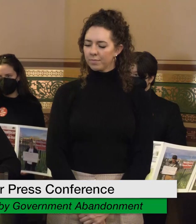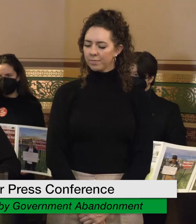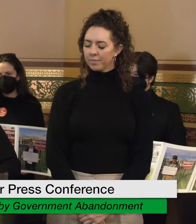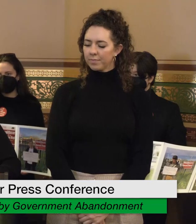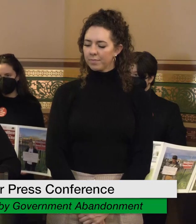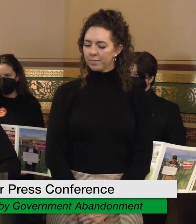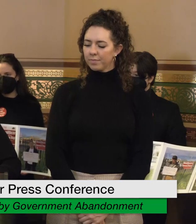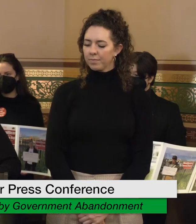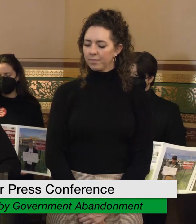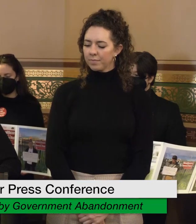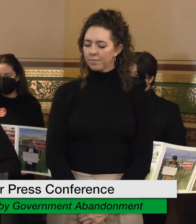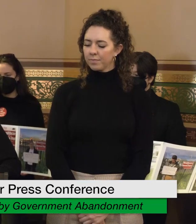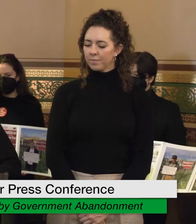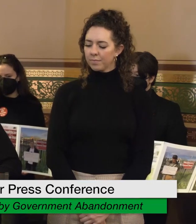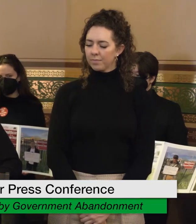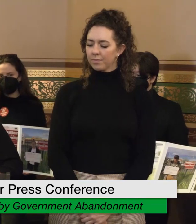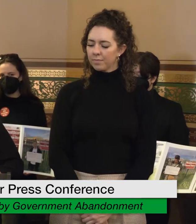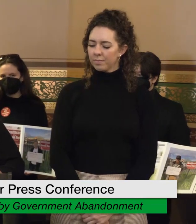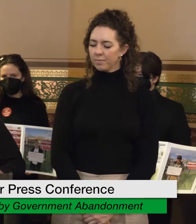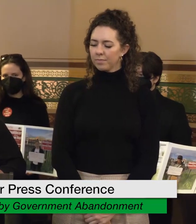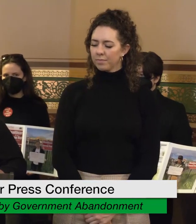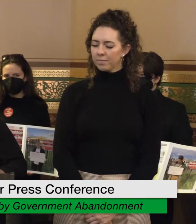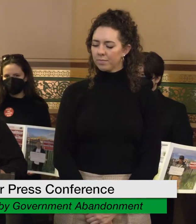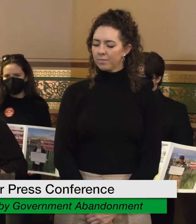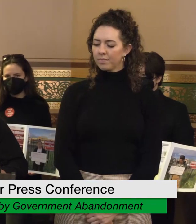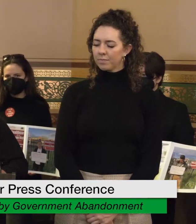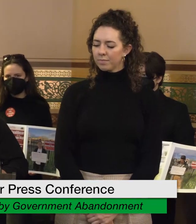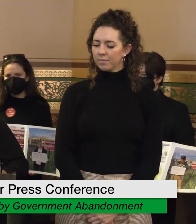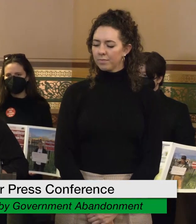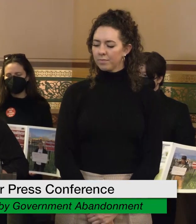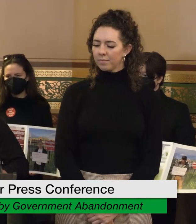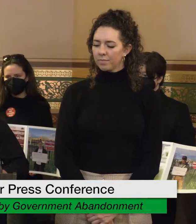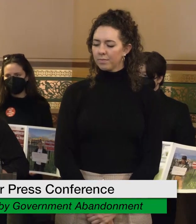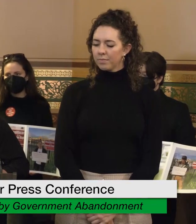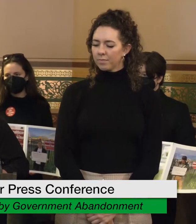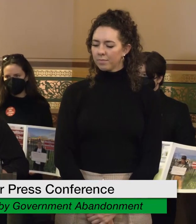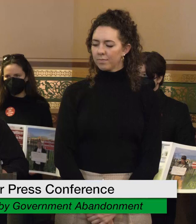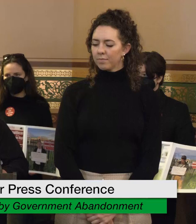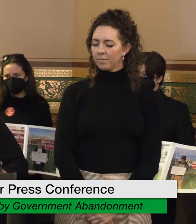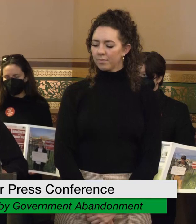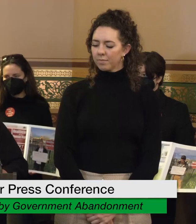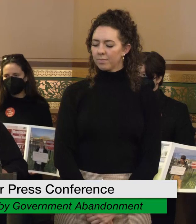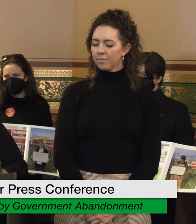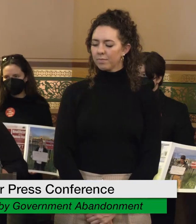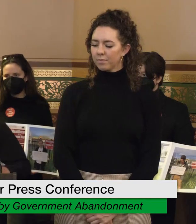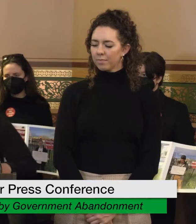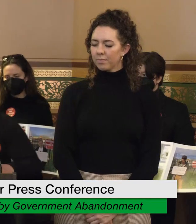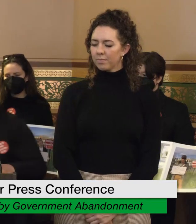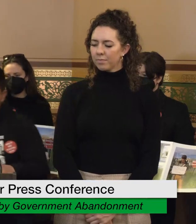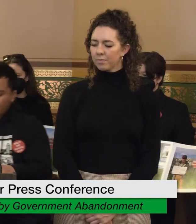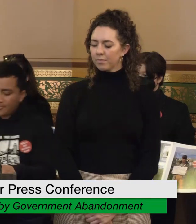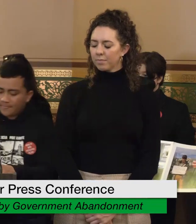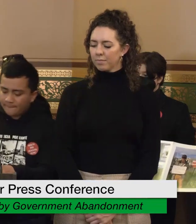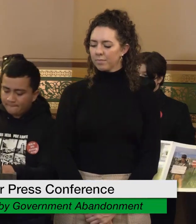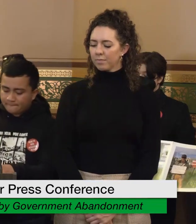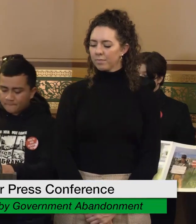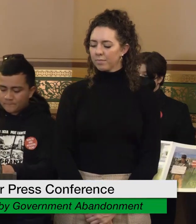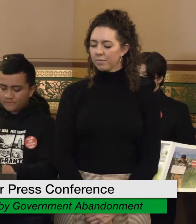seguro social hace que los dueños de las casas discriminen contra nosotros y no te rentan una casa.